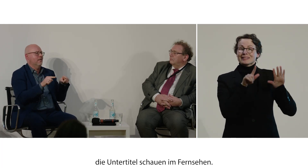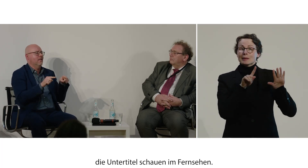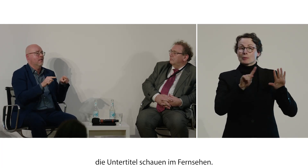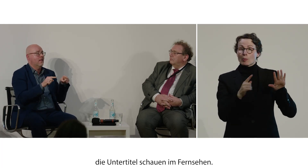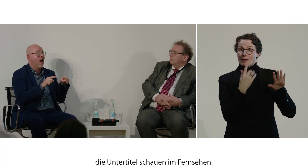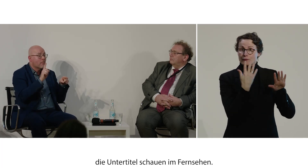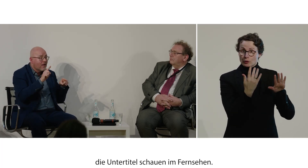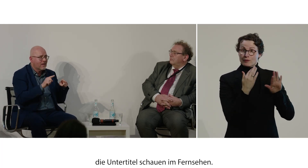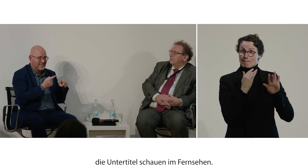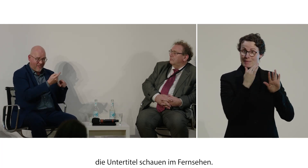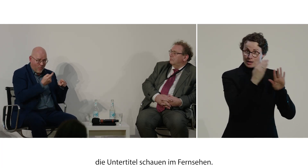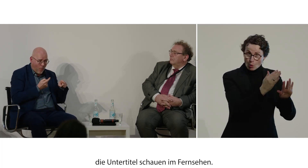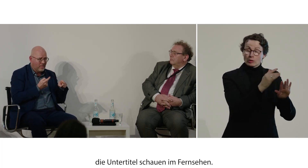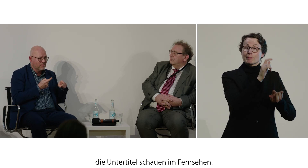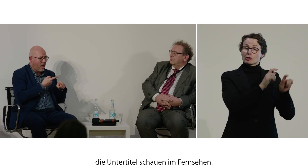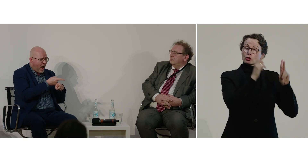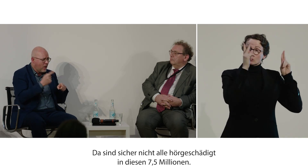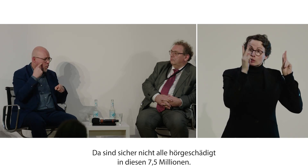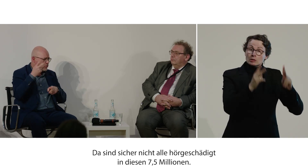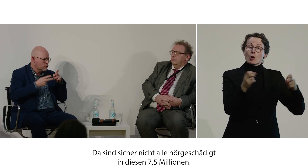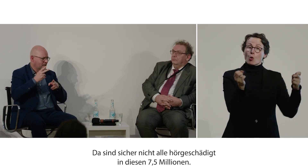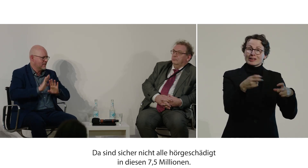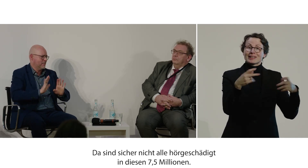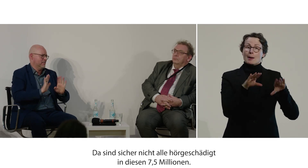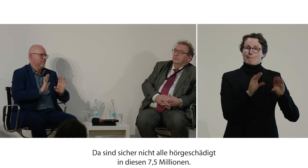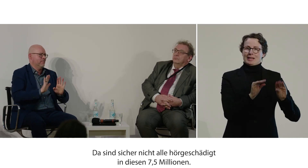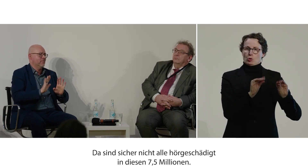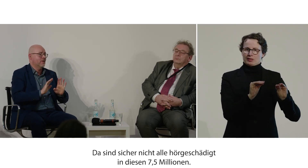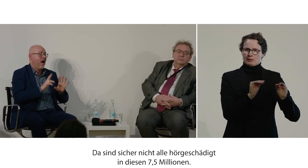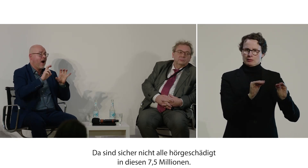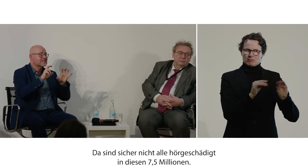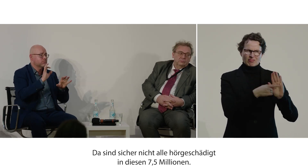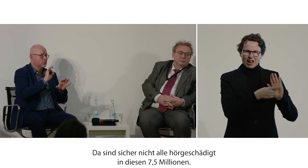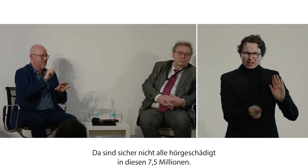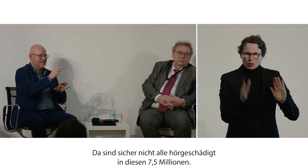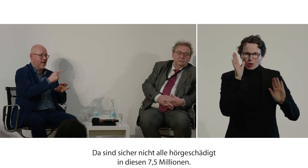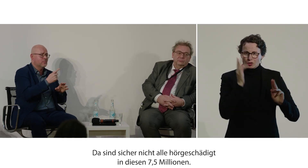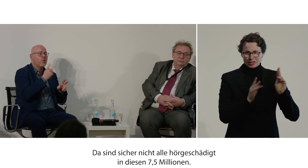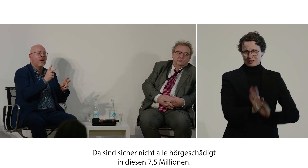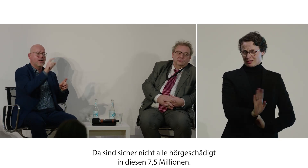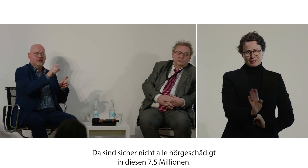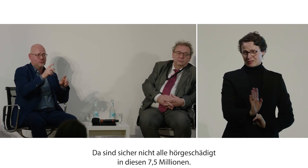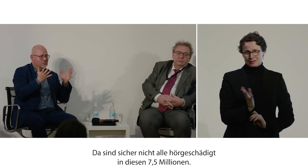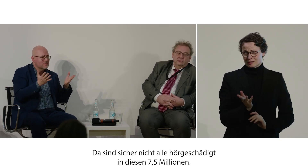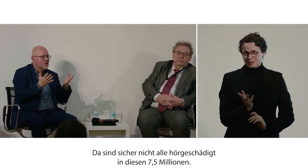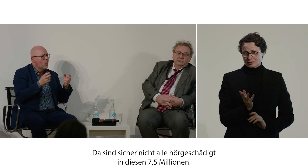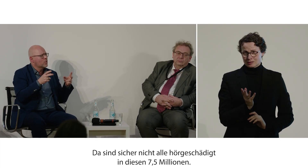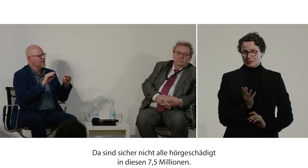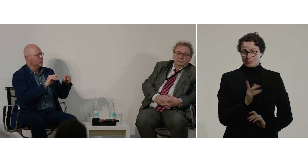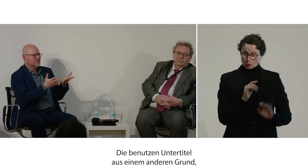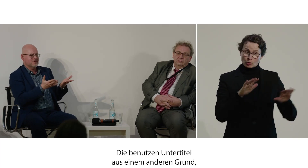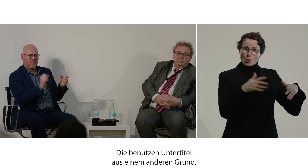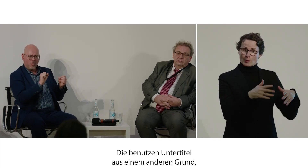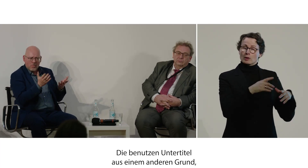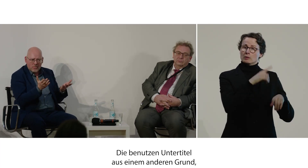Untertitel schauen im Fernsehen. Und da sind sicherlich nicht nur alle hörbeschädigt in diesen 7,5 Millionen.